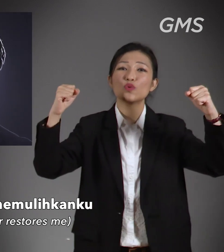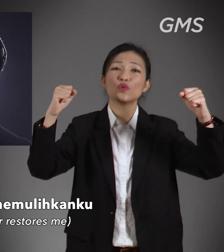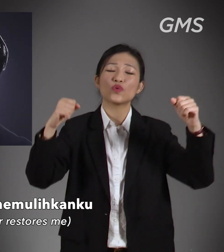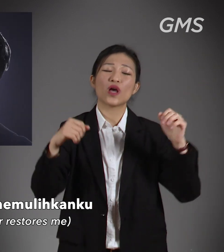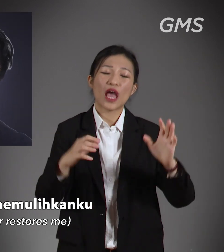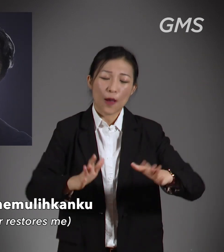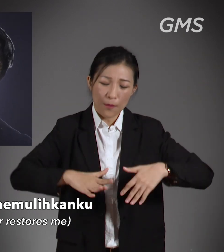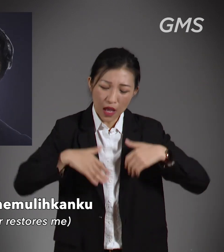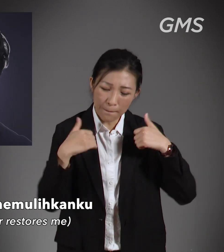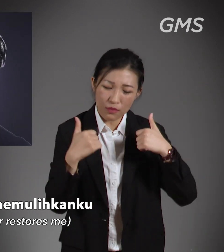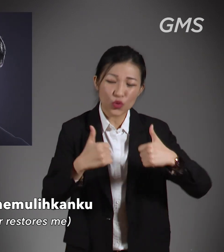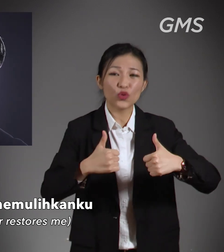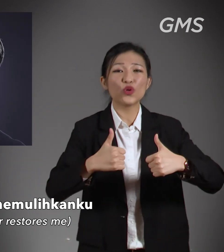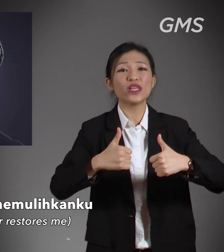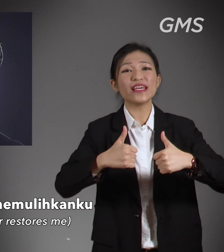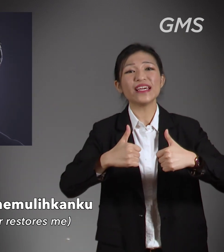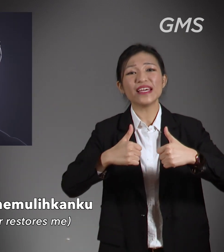kuasa-Mu